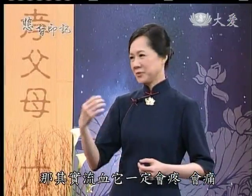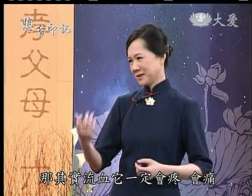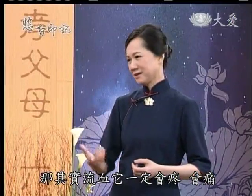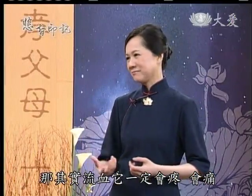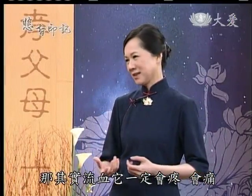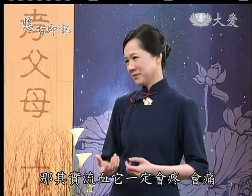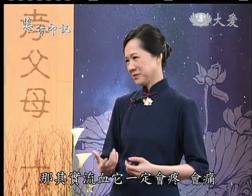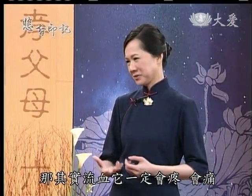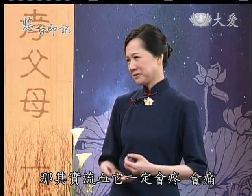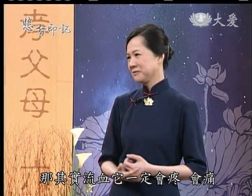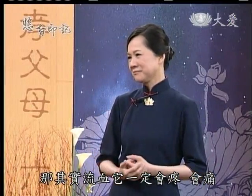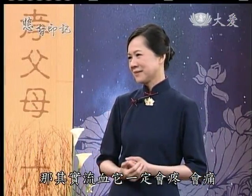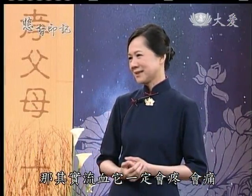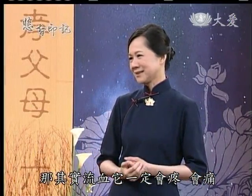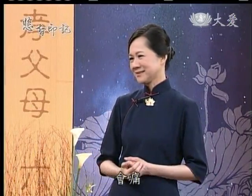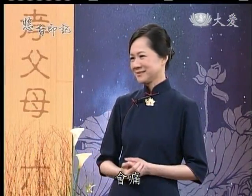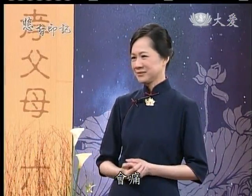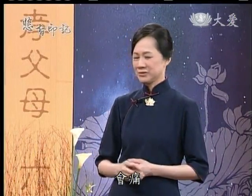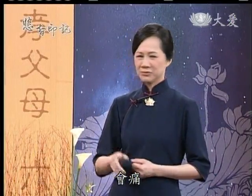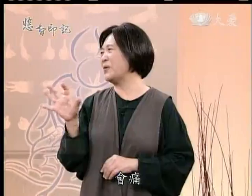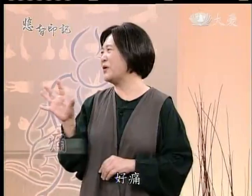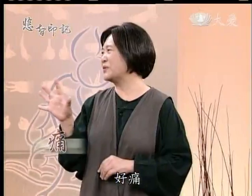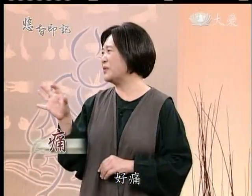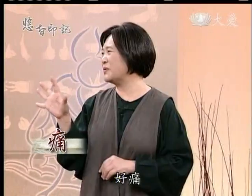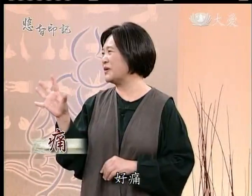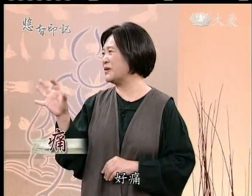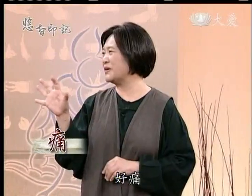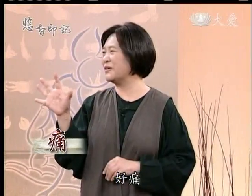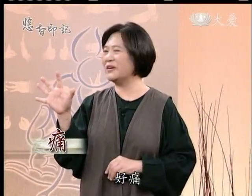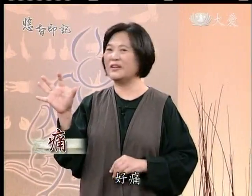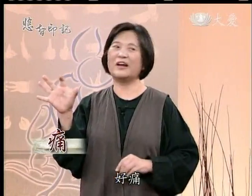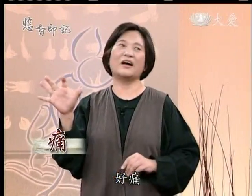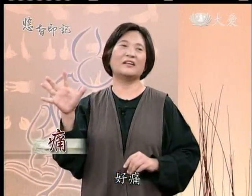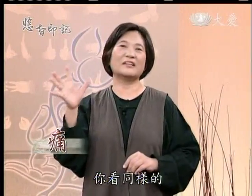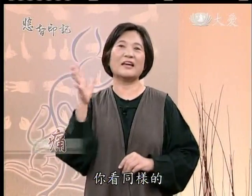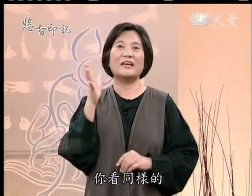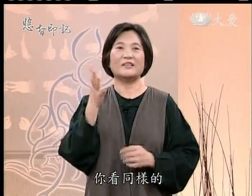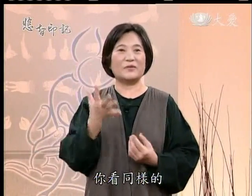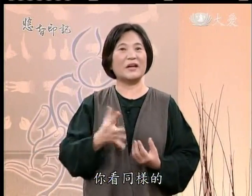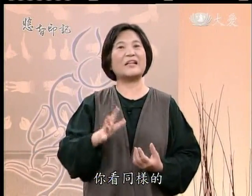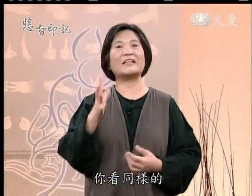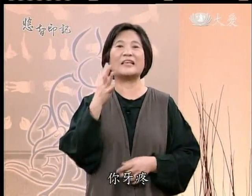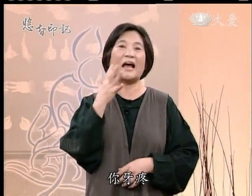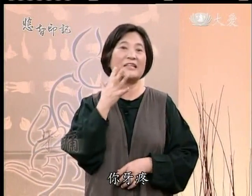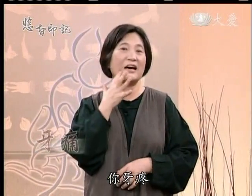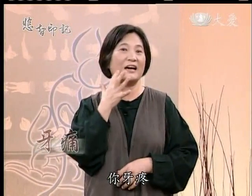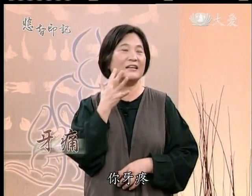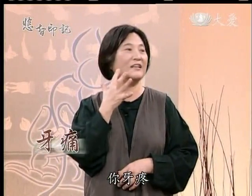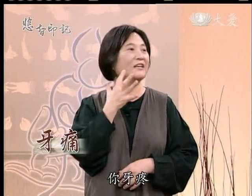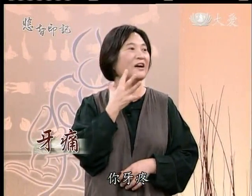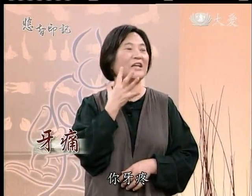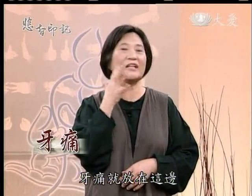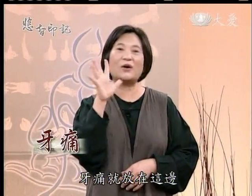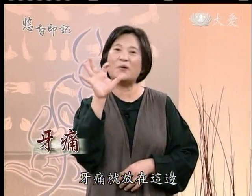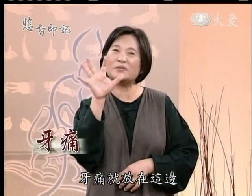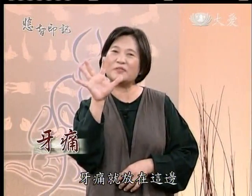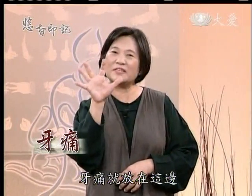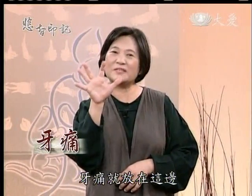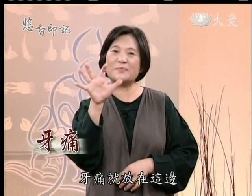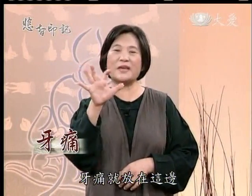定会疼吗？是痛吗？ 会痛， 好痛哦。嗯， 哦，你看，同样的，你牙疼，牙痛就放在这